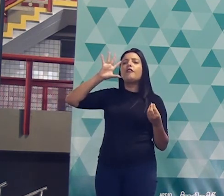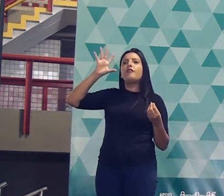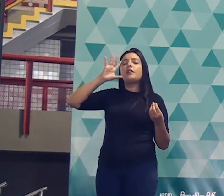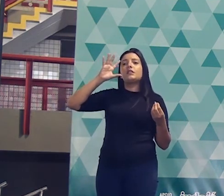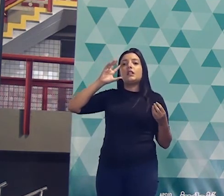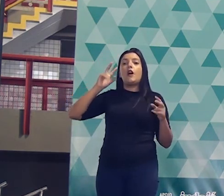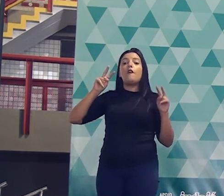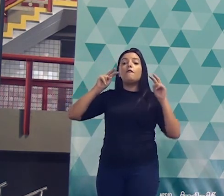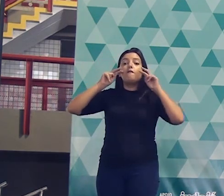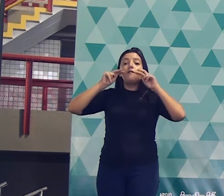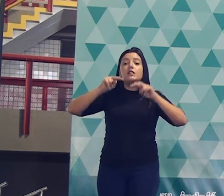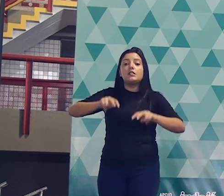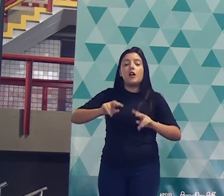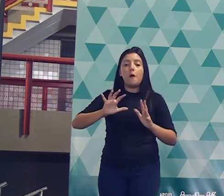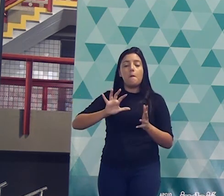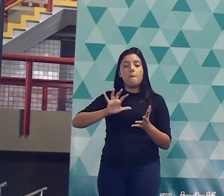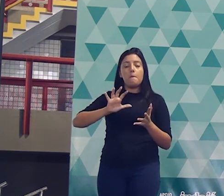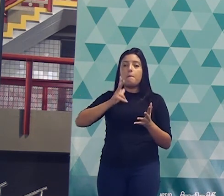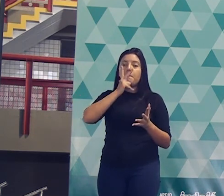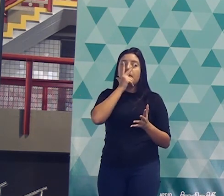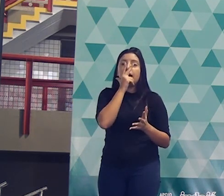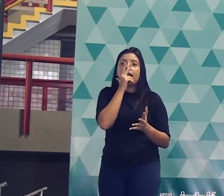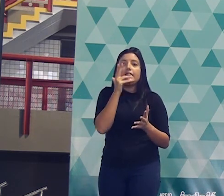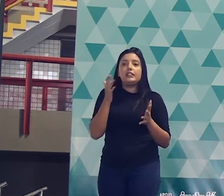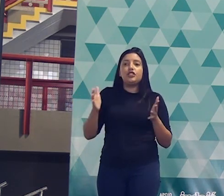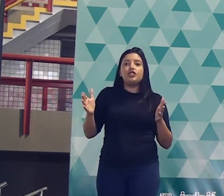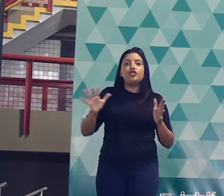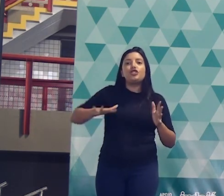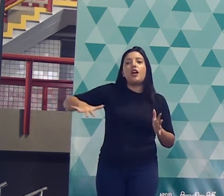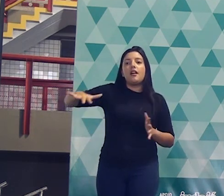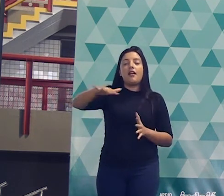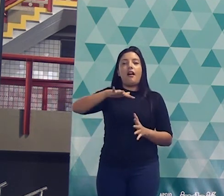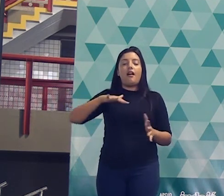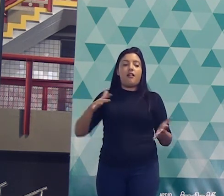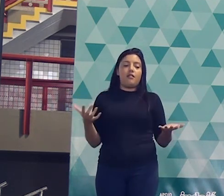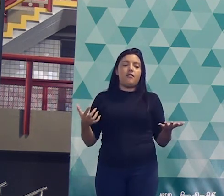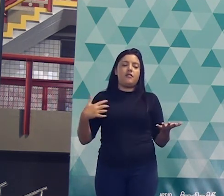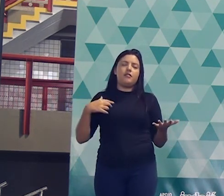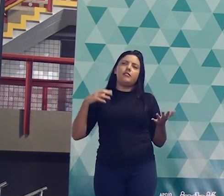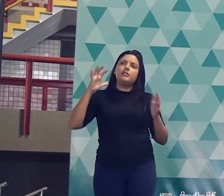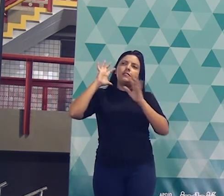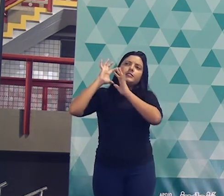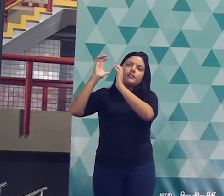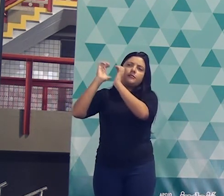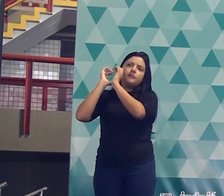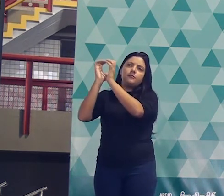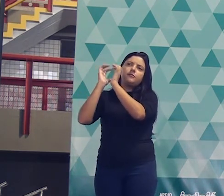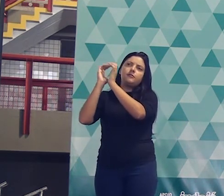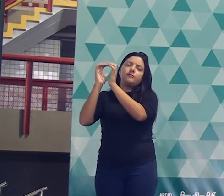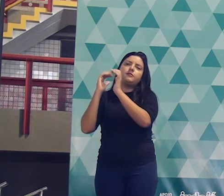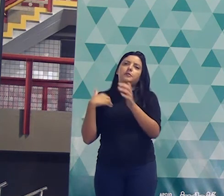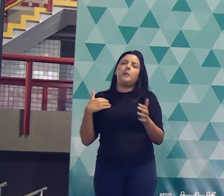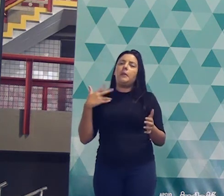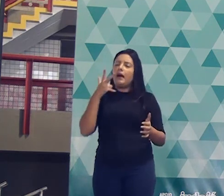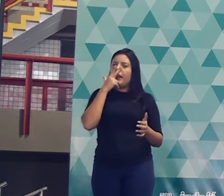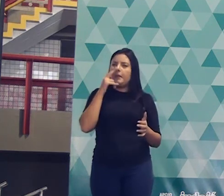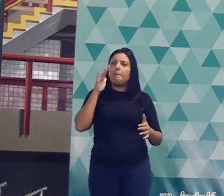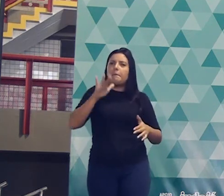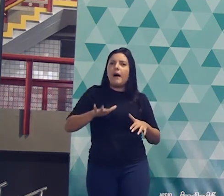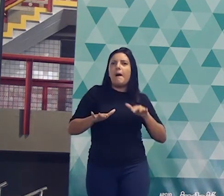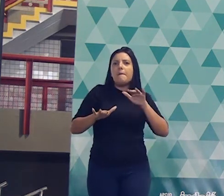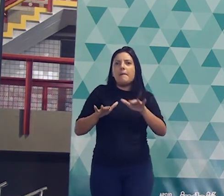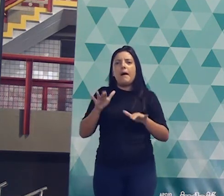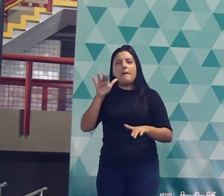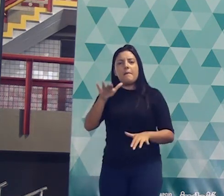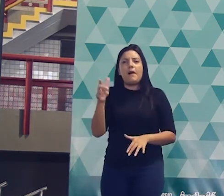mundo. Isso faz da leitura sempre uma releitura. A cabeça pensa a partir de onde os pés pisam. Para